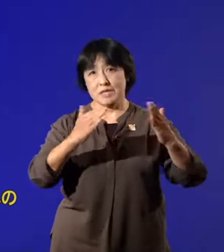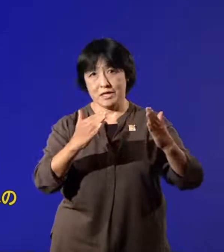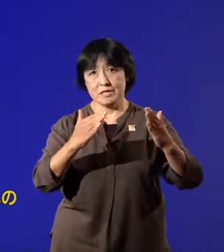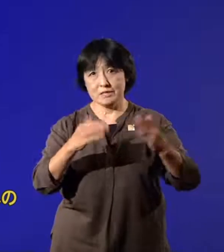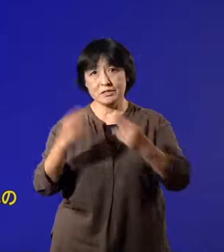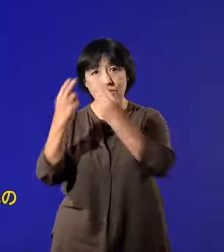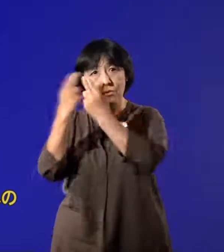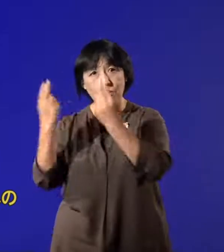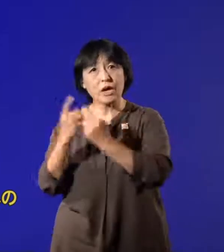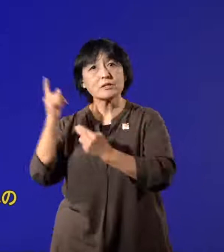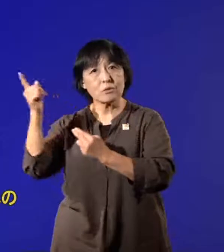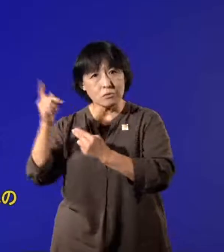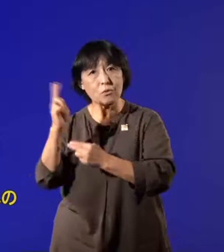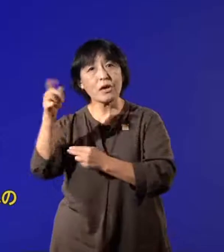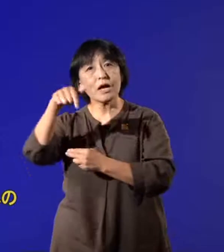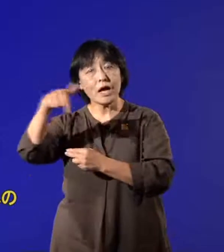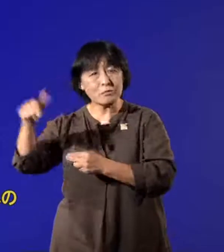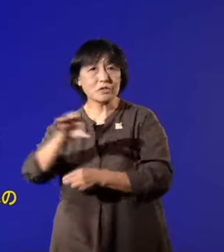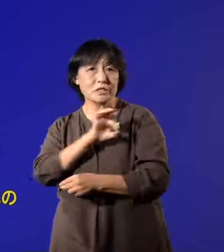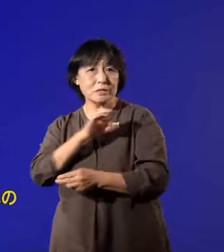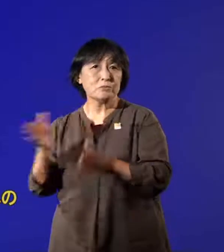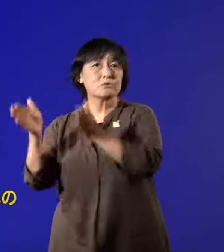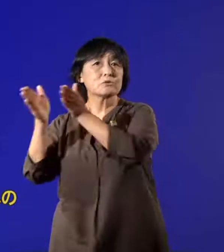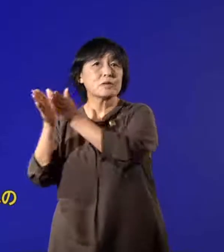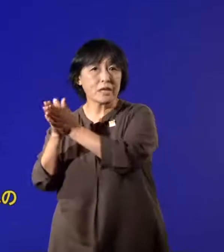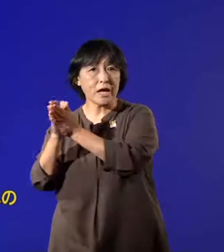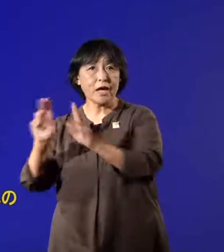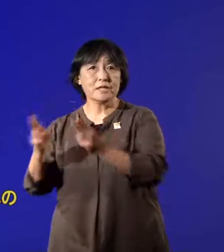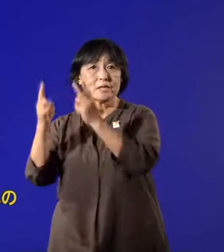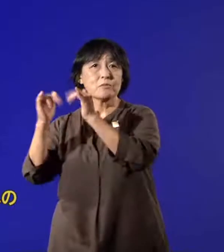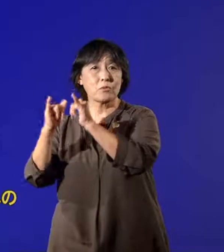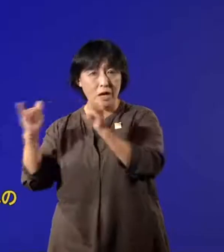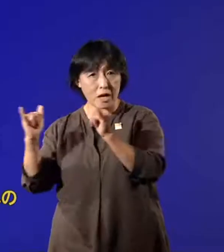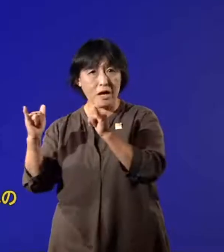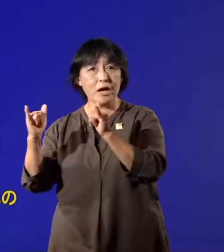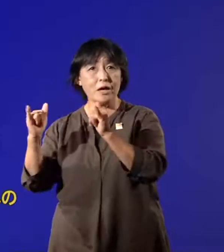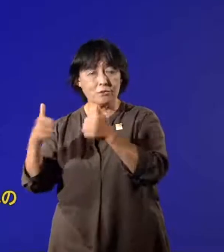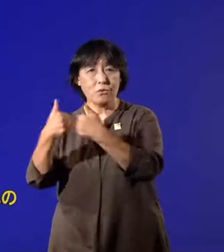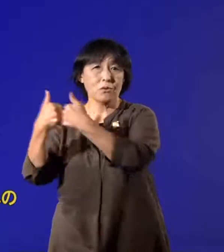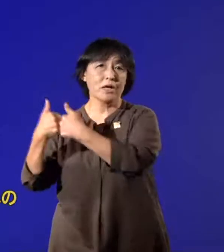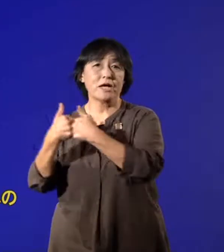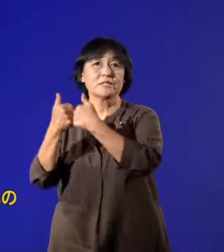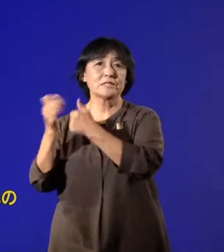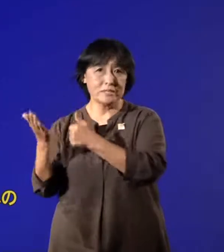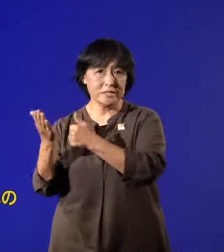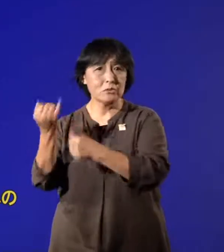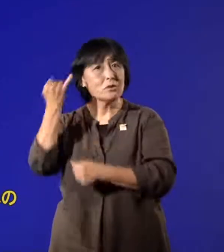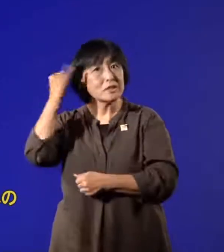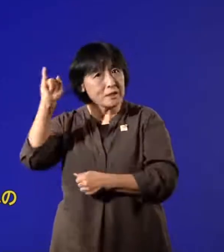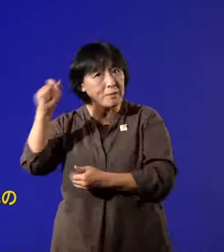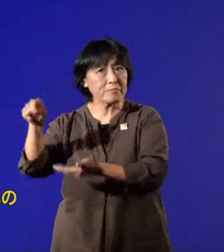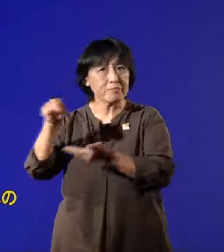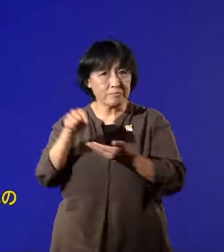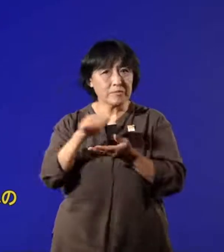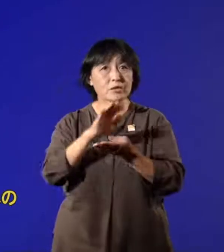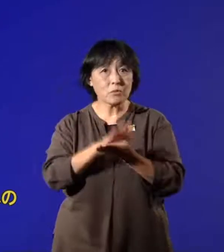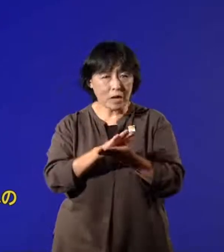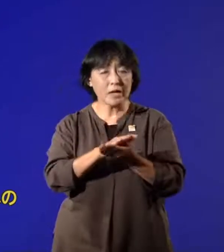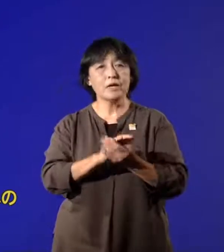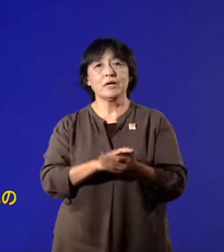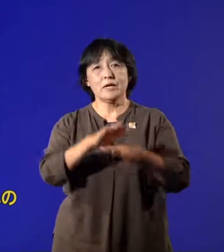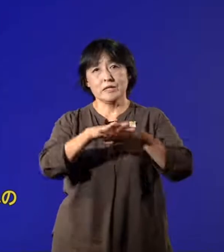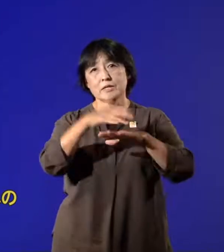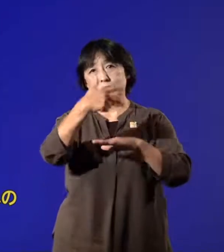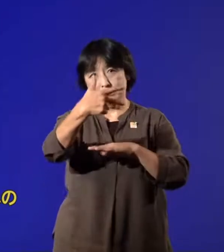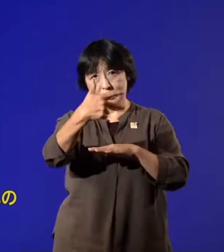部委員が入られた、そういった専門家の会議でのご意見でありますとか、それから札幌